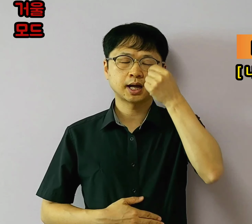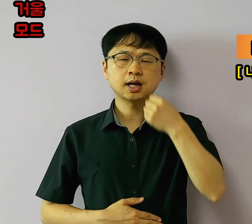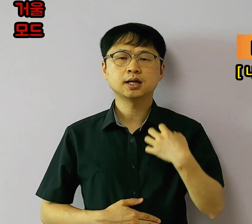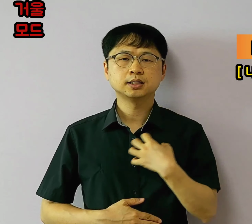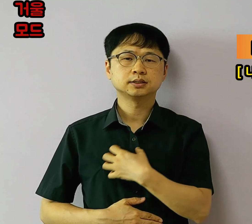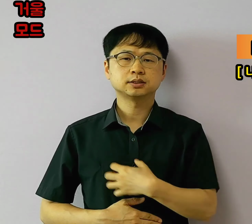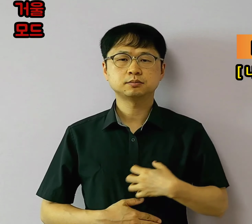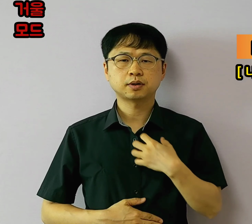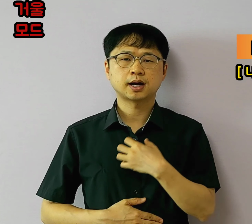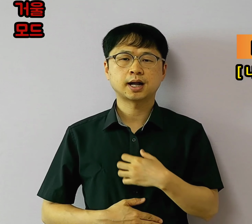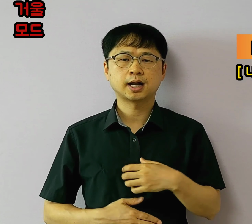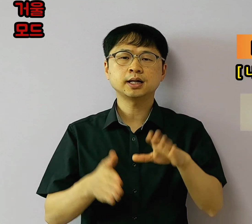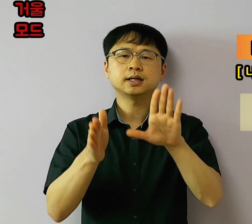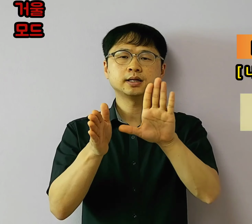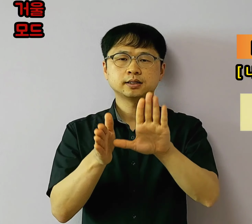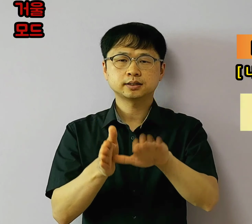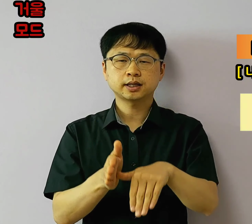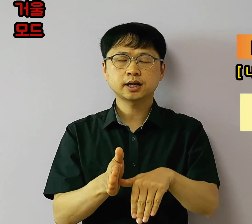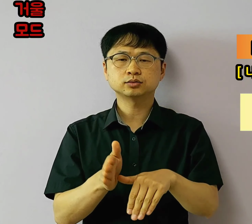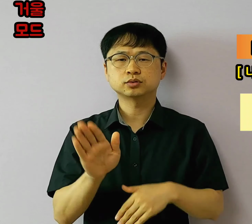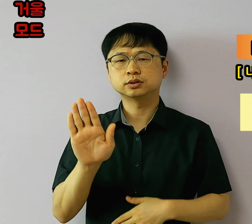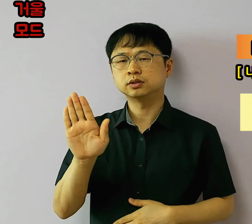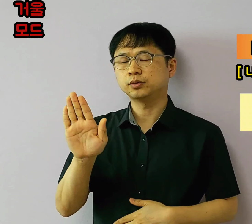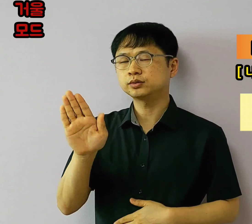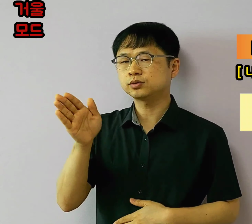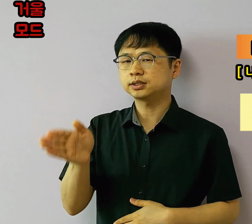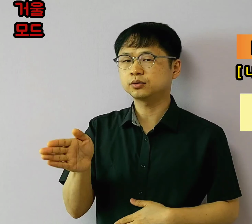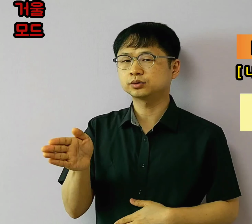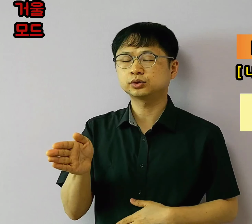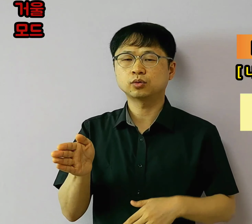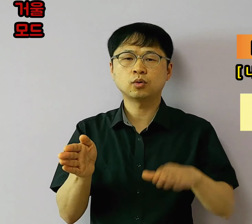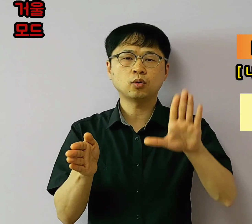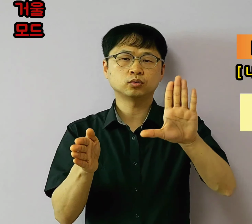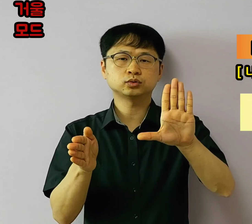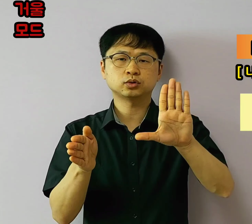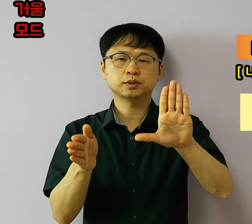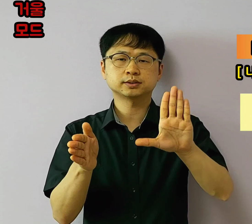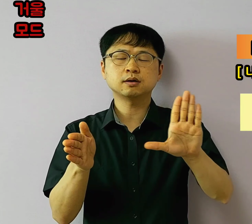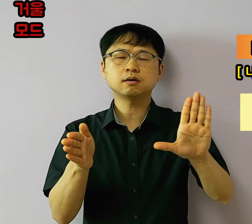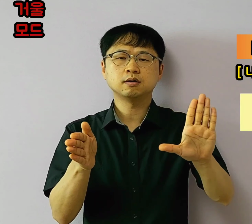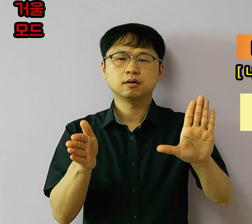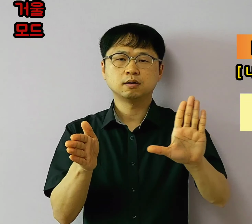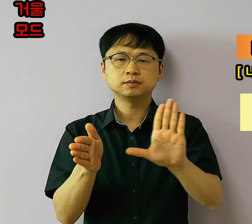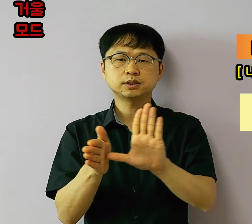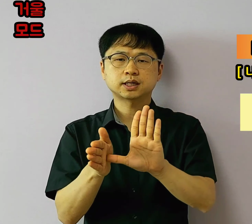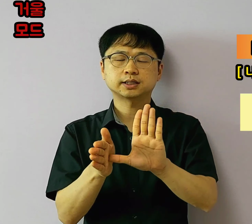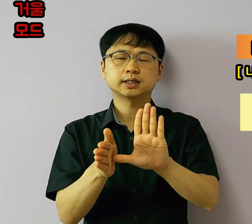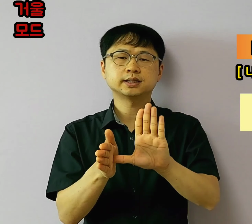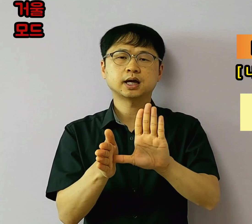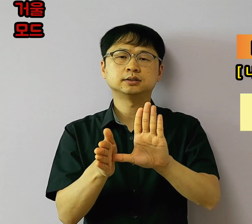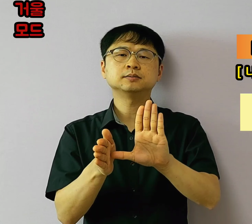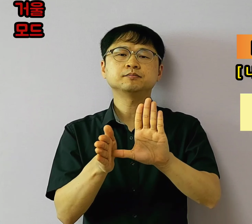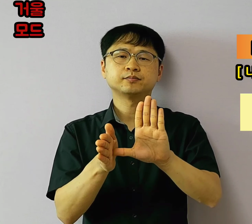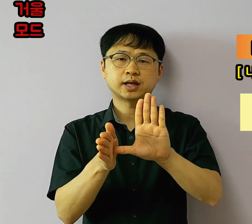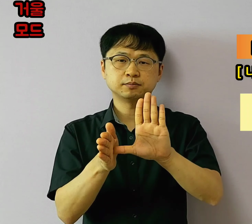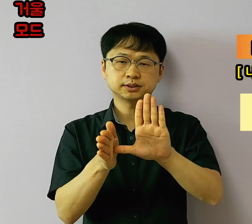됩니다. 슬퍼할 때라는 소는 왼손 날 세워주시고 오른손을 펴서 엄지를 갖다 댄 다음 나머지